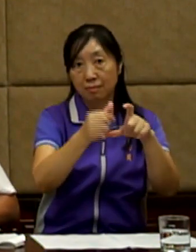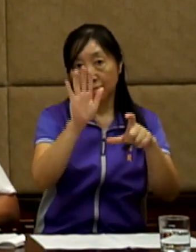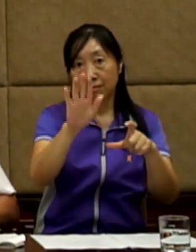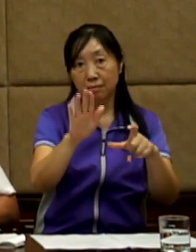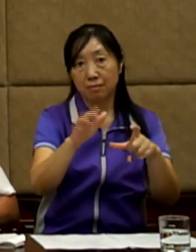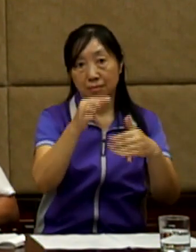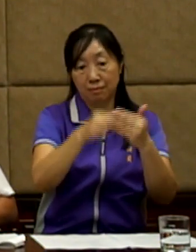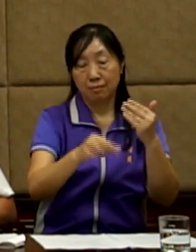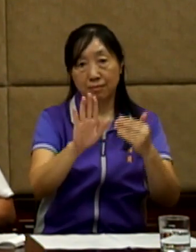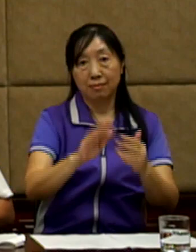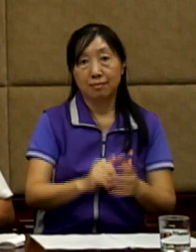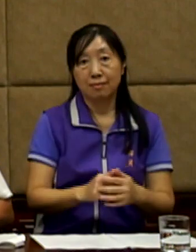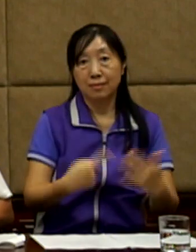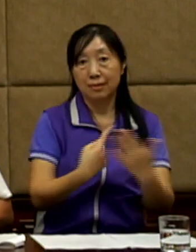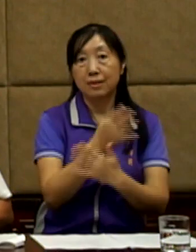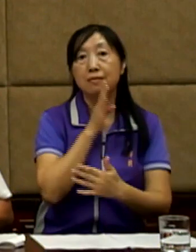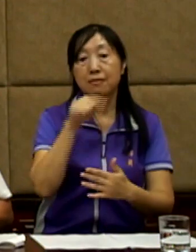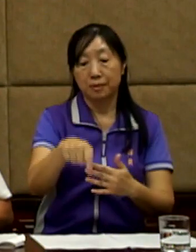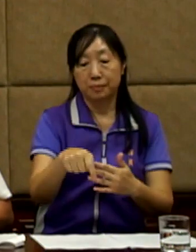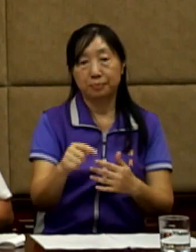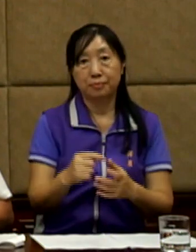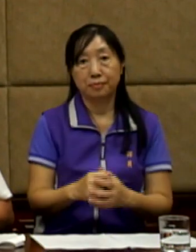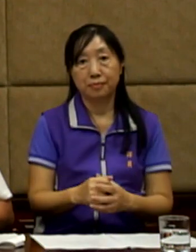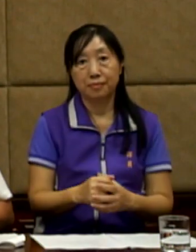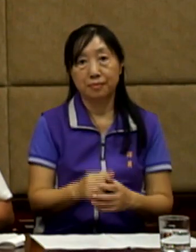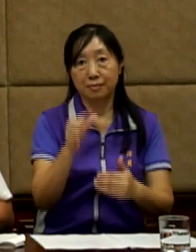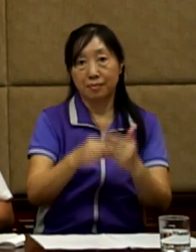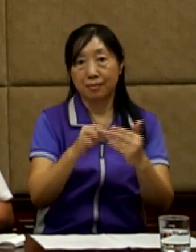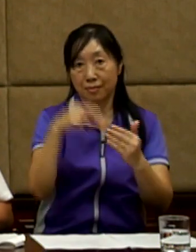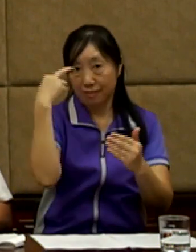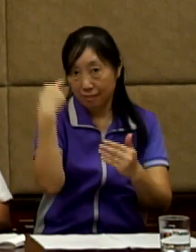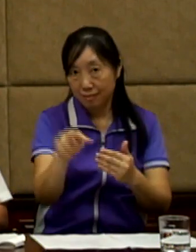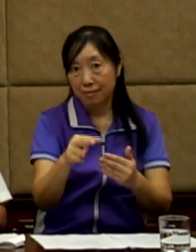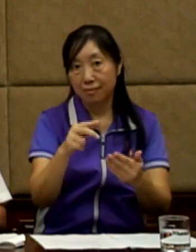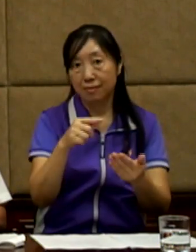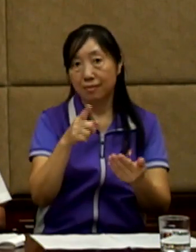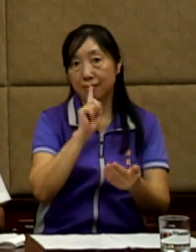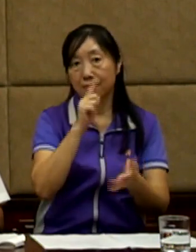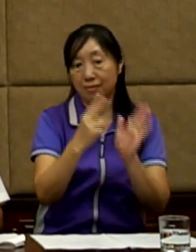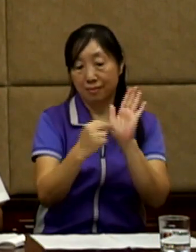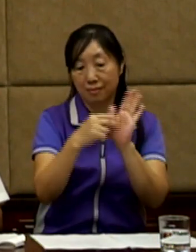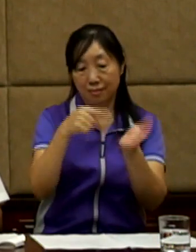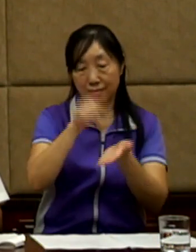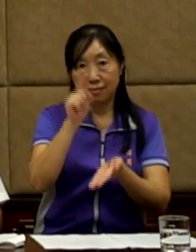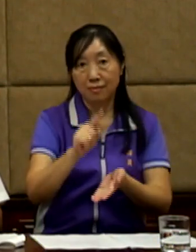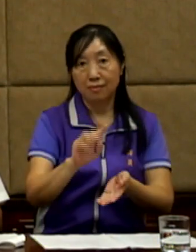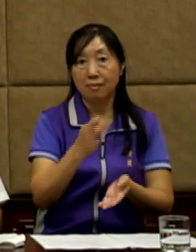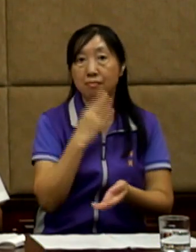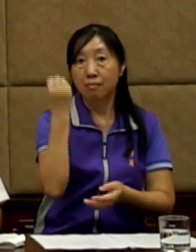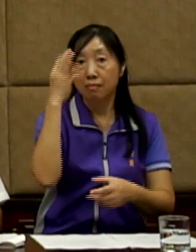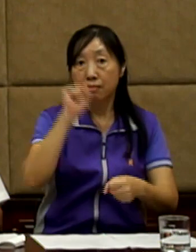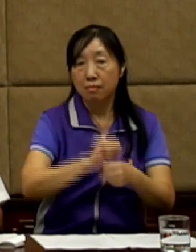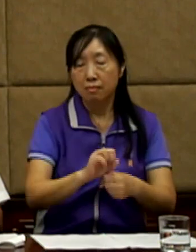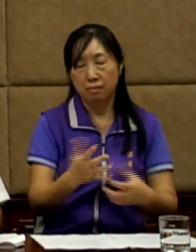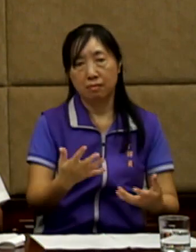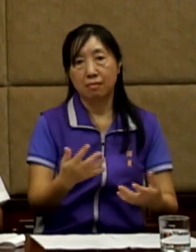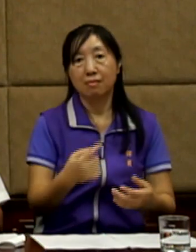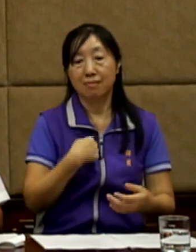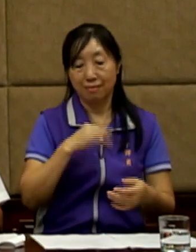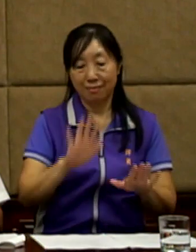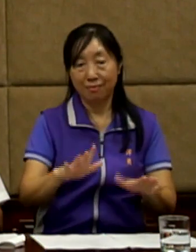规定有，那我们只是把这个东西再重述了一次。那至于说您说新增的部分，其实我觉得这